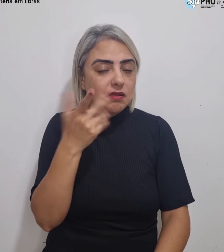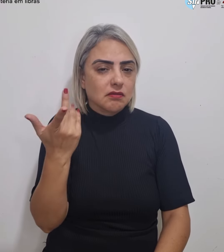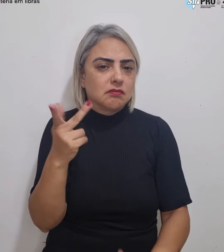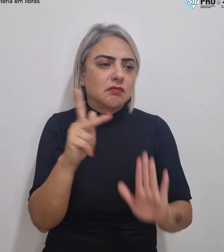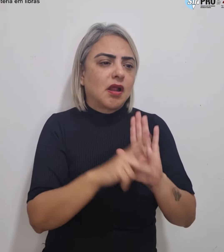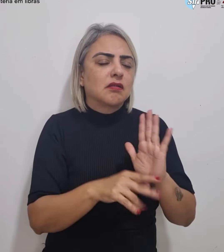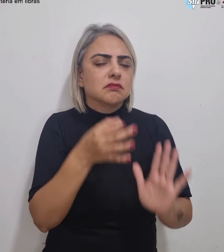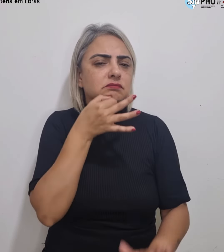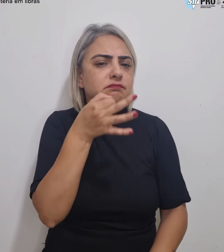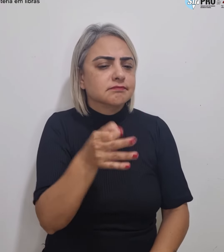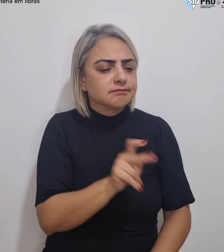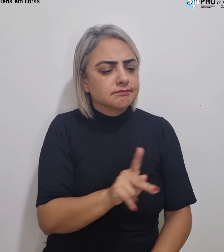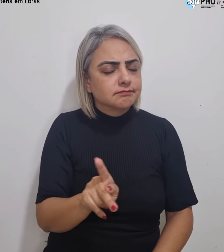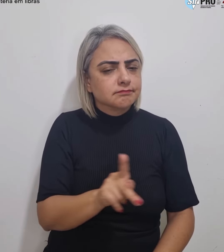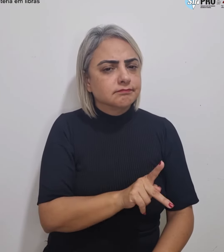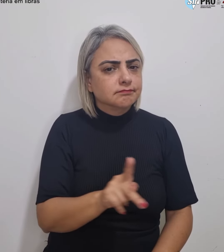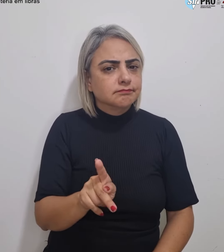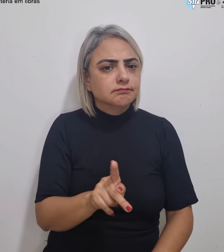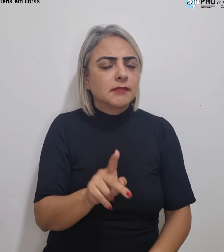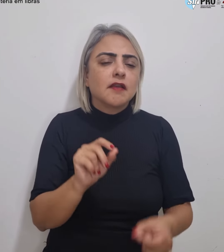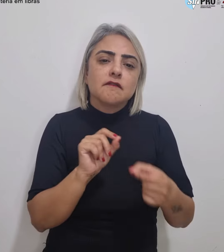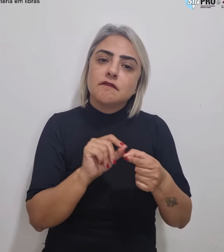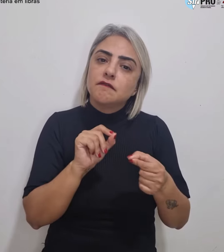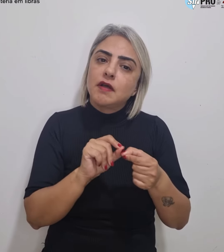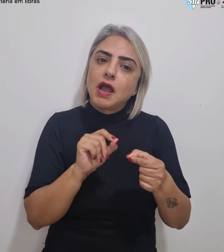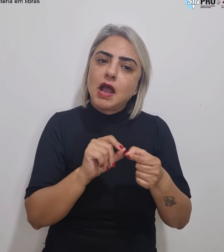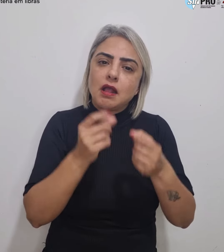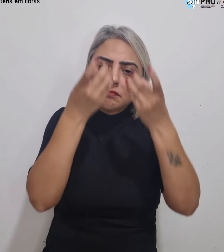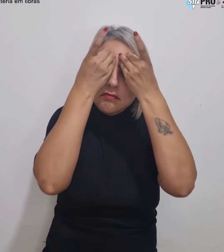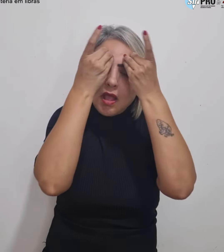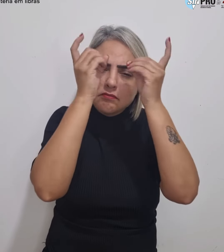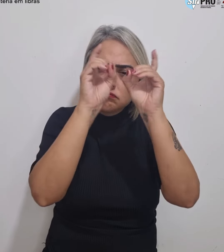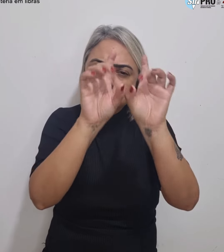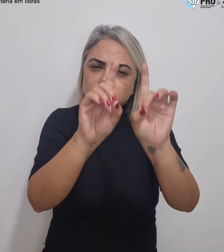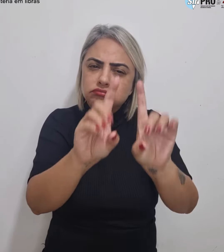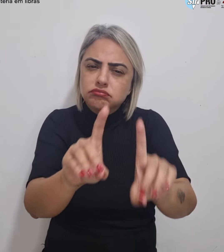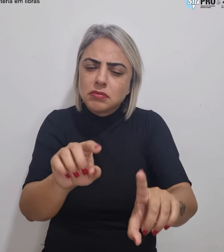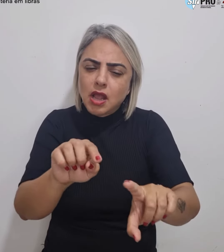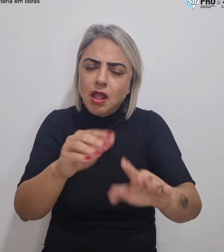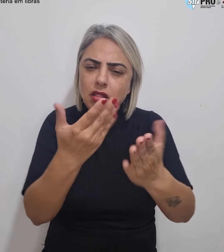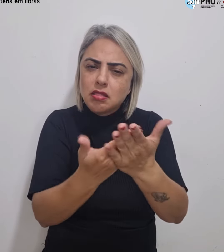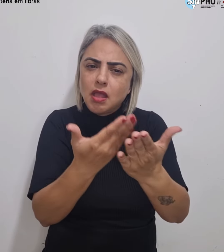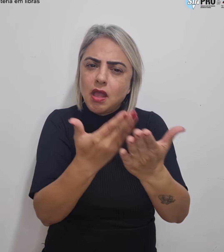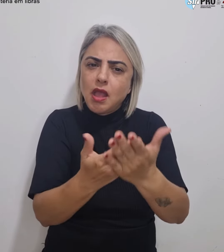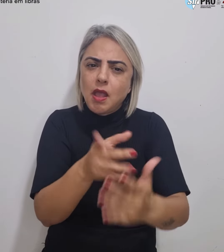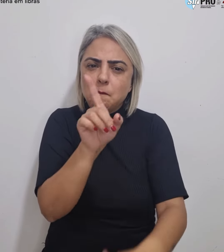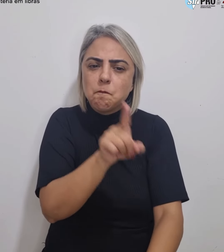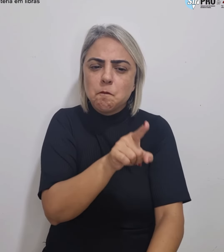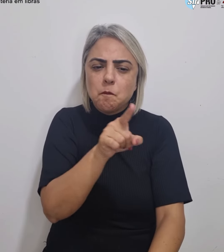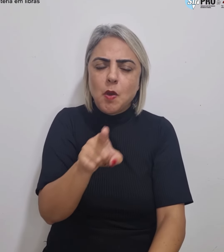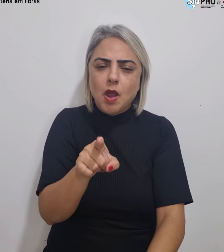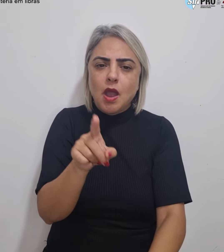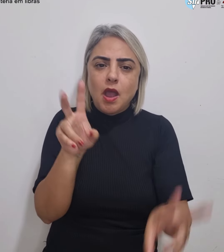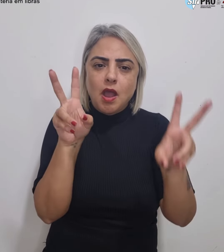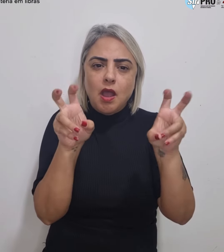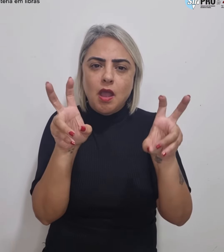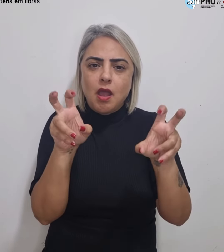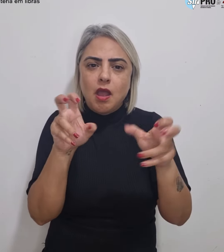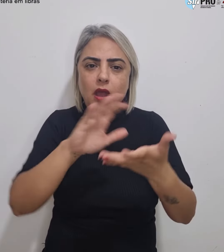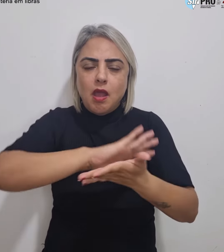que professores realizam doutrinação em sala de aula e proíbe que assuntos como homofobia e